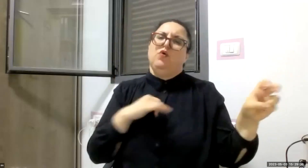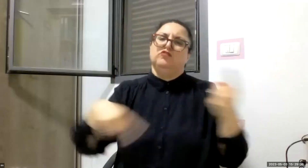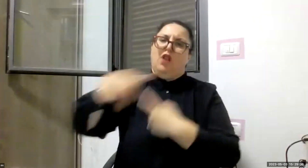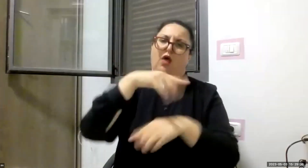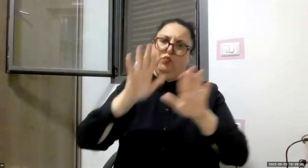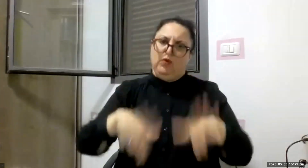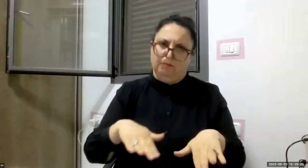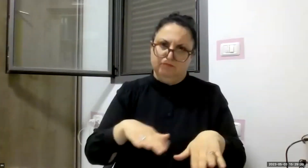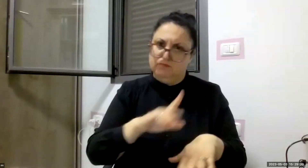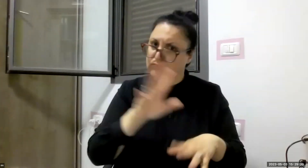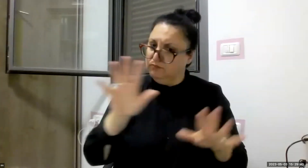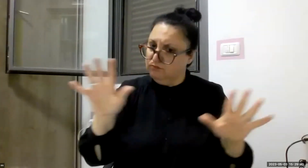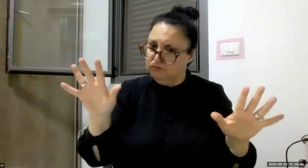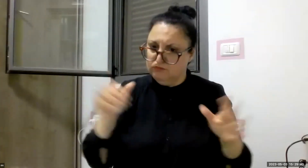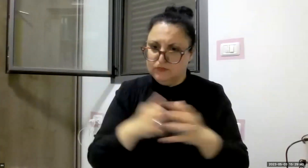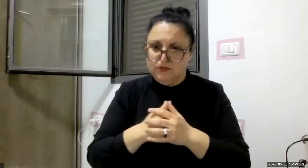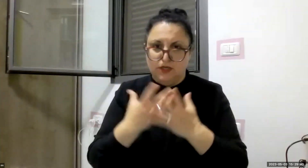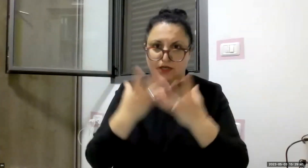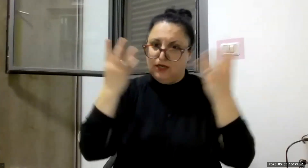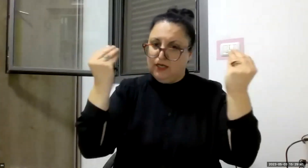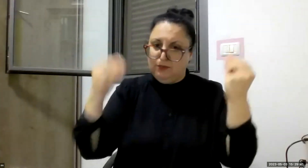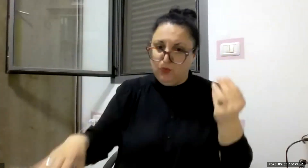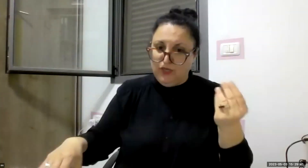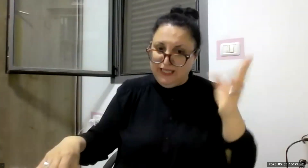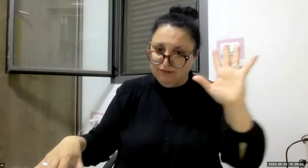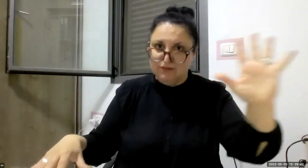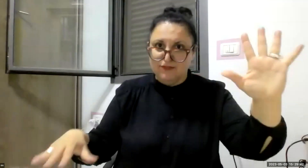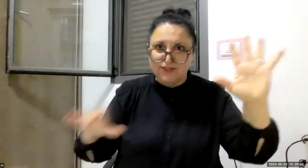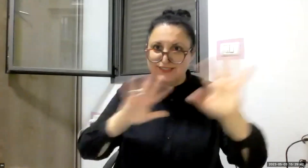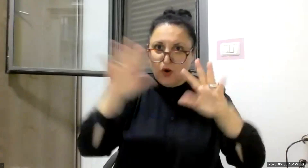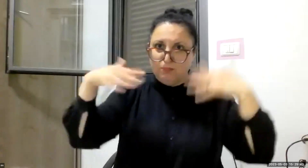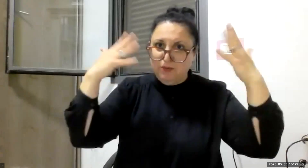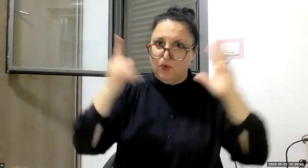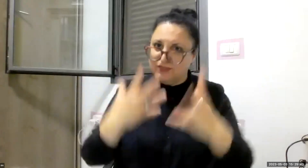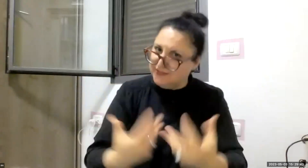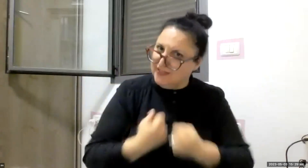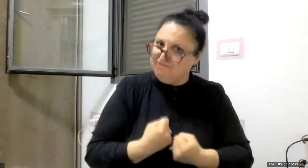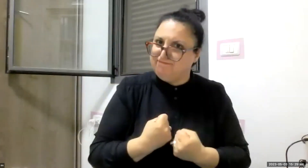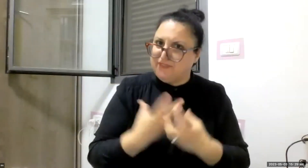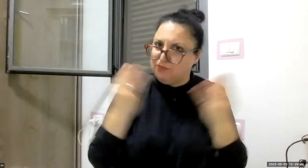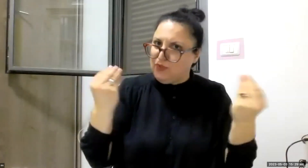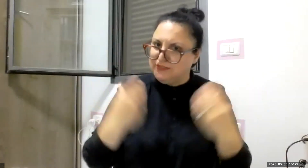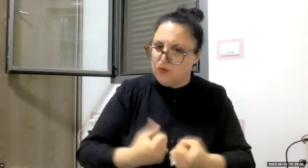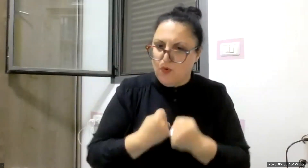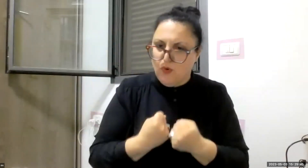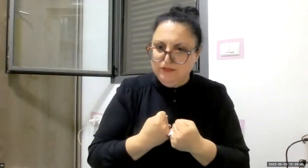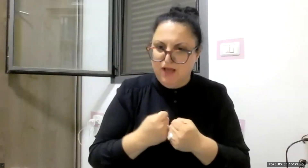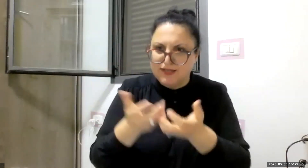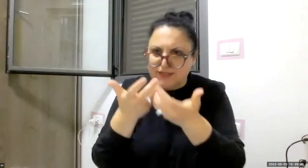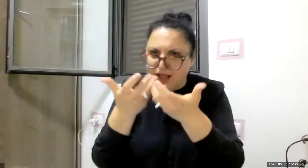והגדרות עצמאיות שלנו גם שלא יהיה בלבול יש לנו